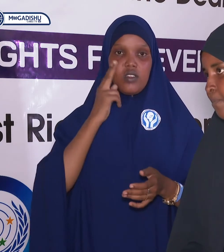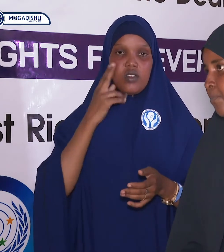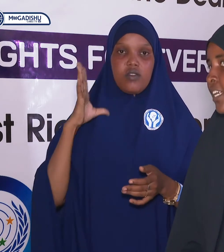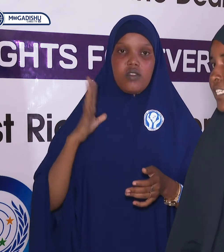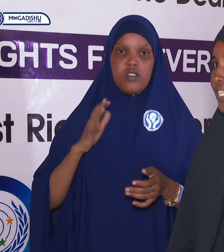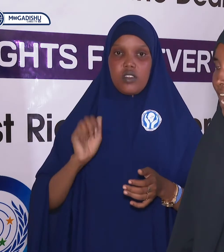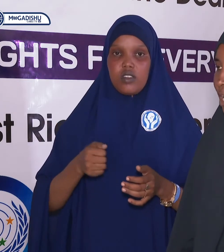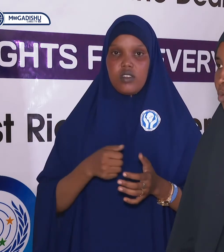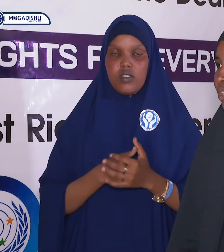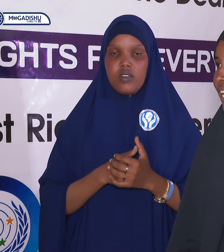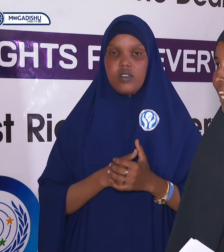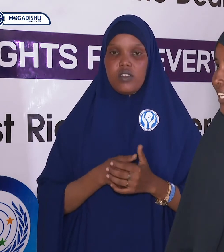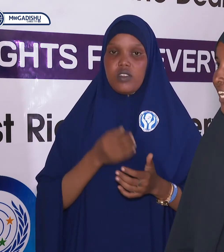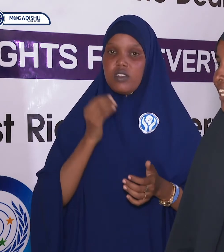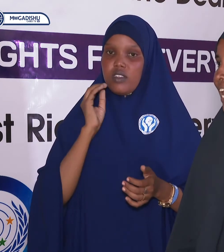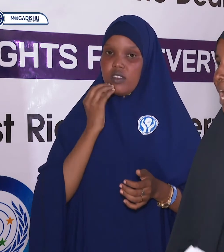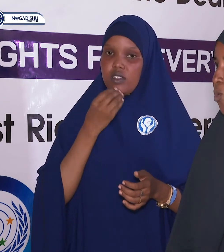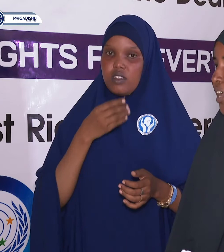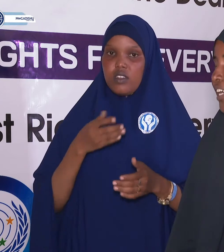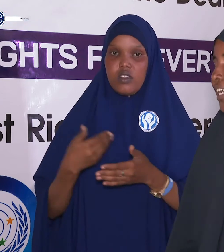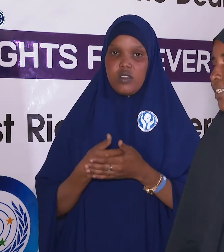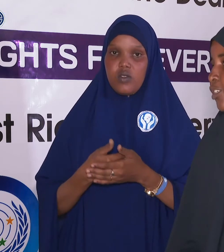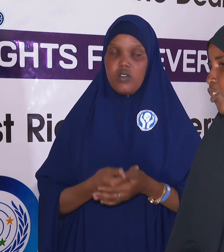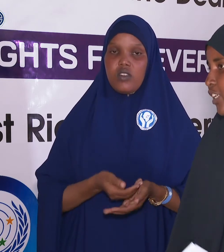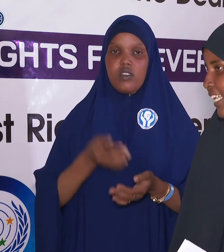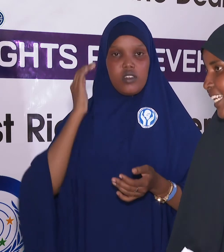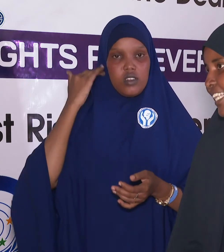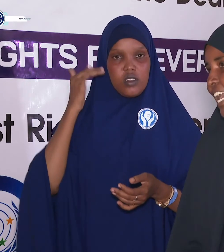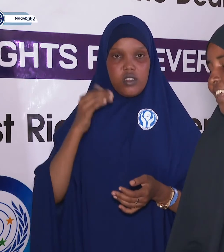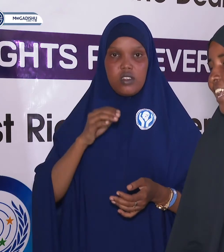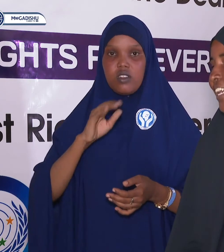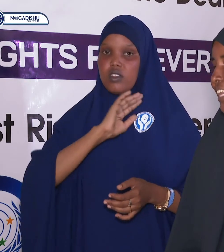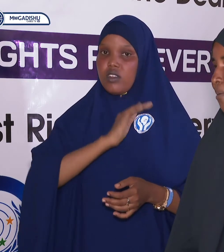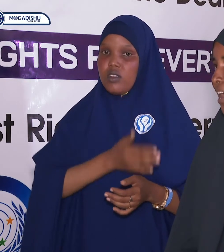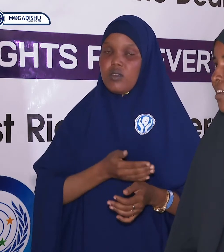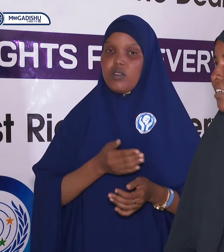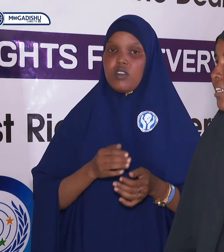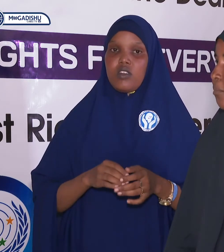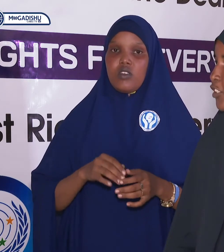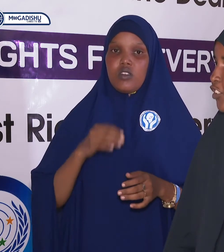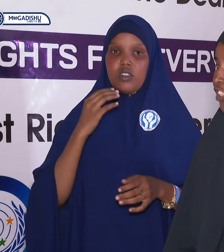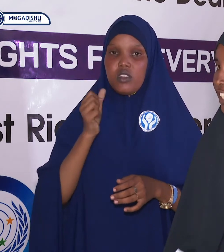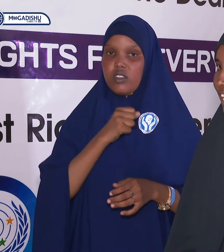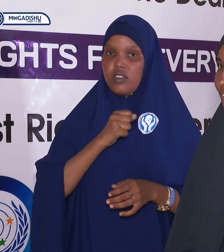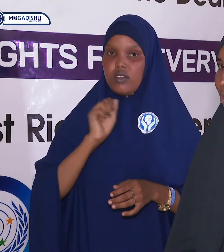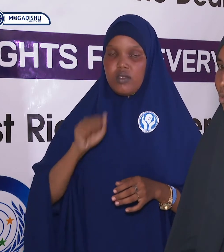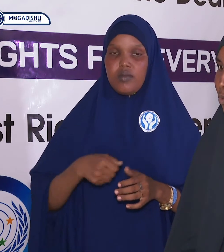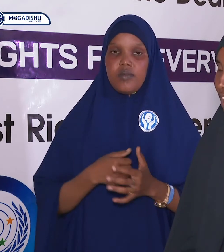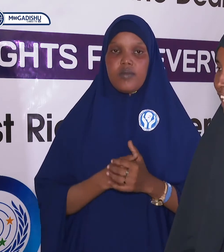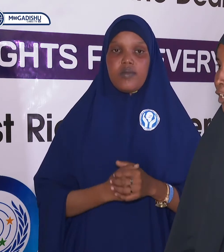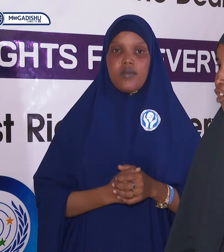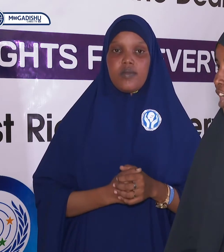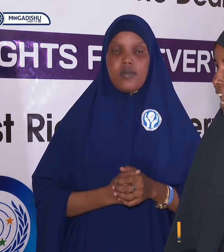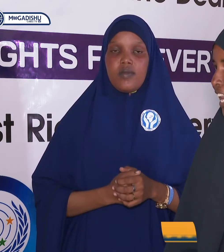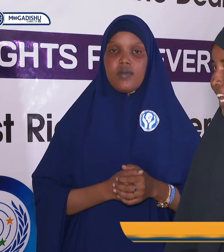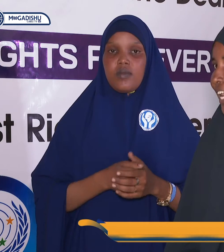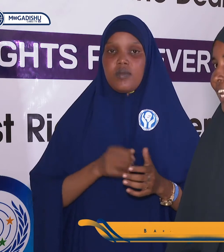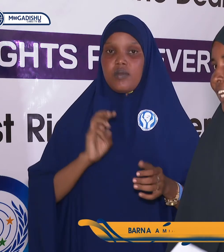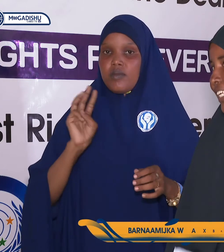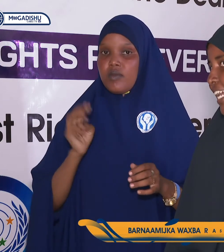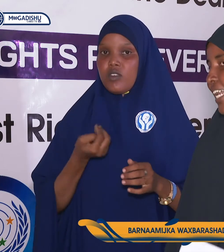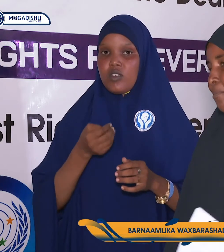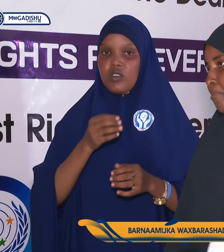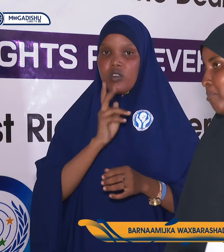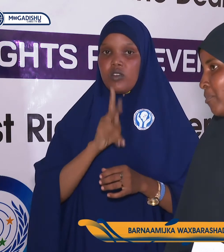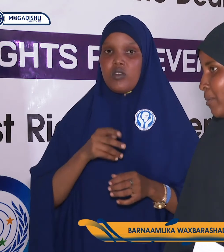ka ah sida caruurta dhallinyarada haweenka iyo dadka da-da intaba ma jiro cid aan ugu tagayno oo aan